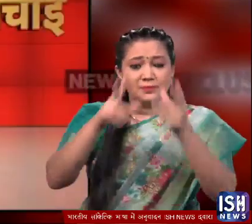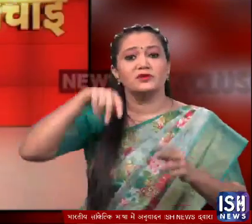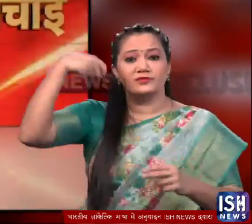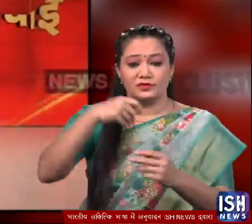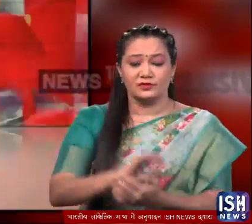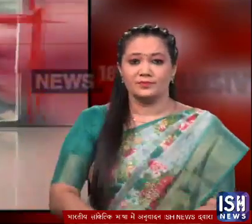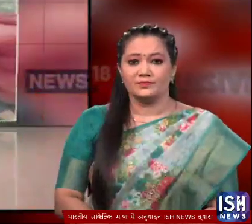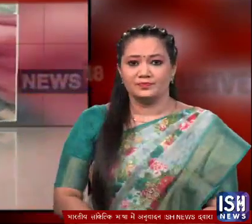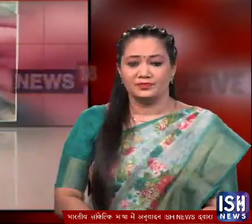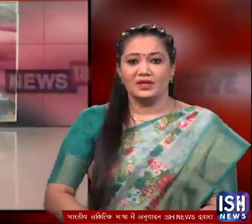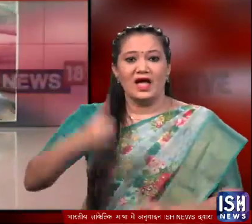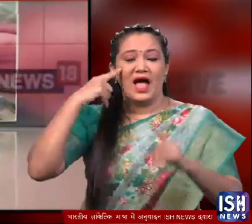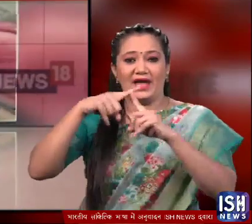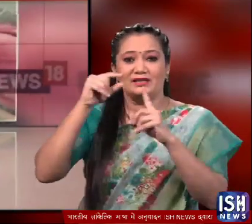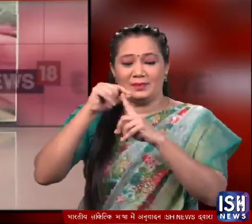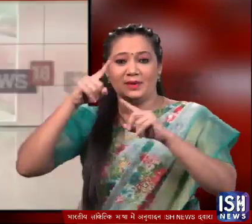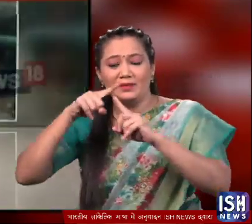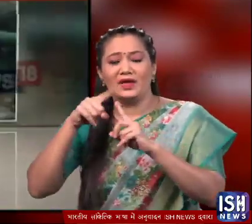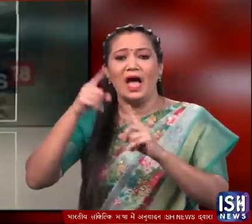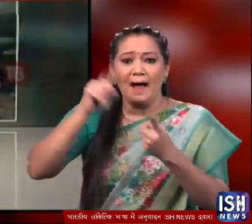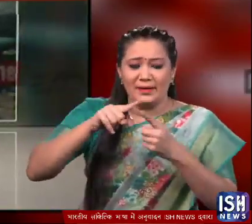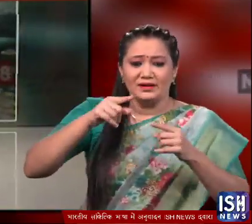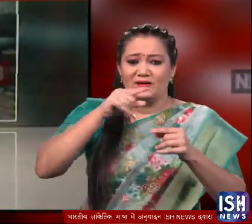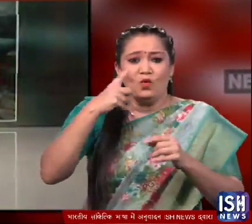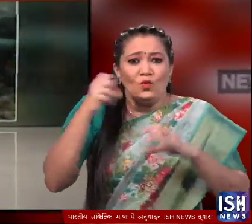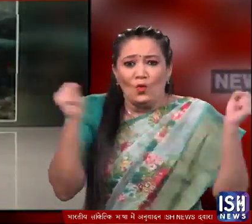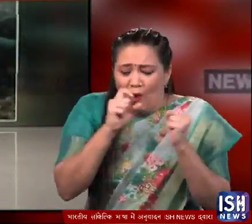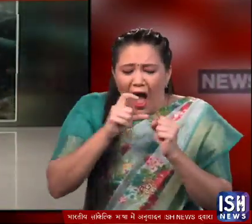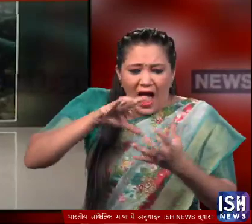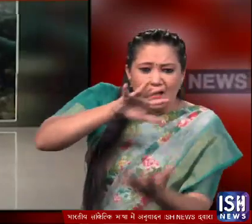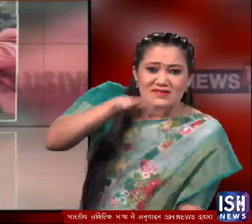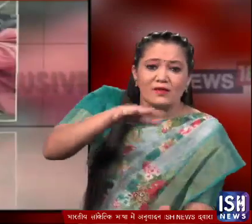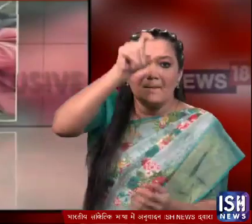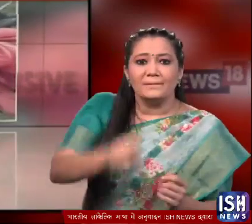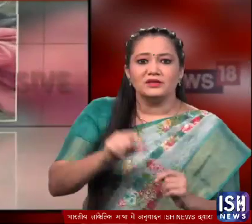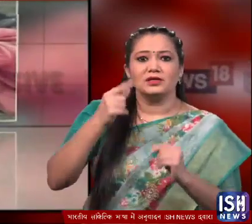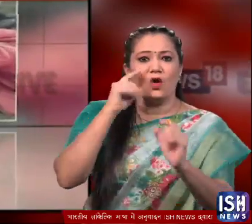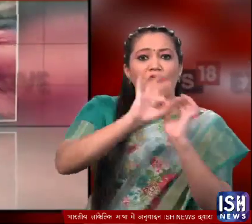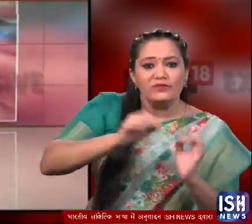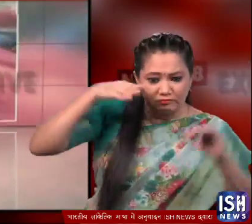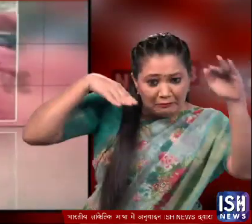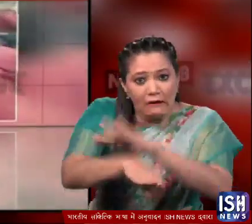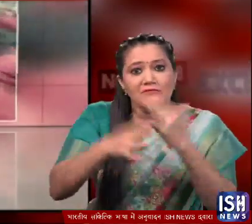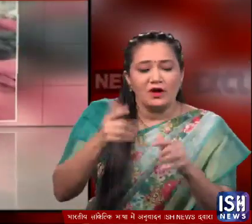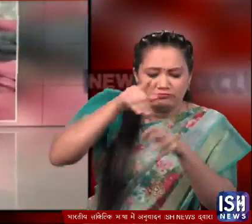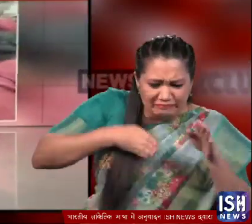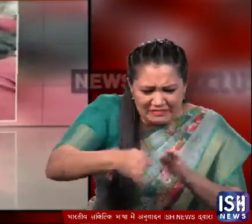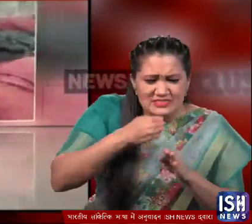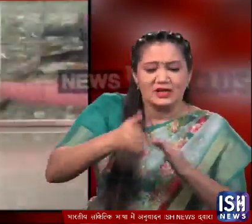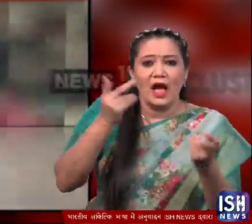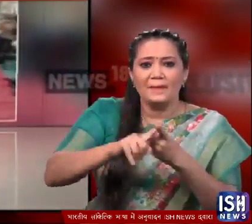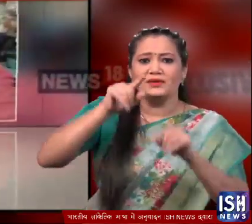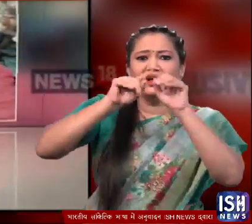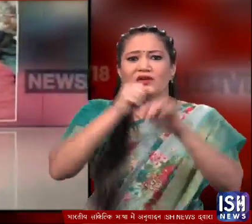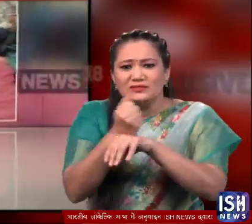सामने आई। वहां आईटीबीपी के जवानों ने बर्फ काटकर एक फूड इंस्पेक्टर की जान बचाई। वो अधिकारी एक इलाके में मौजूद राशन की दुकानों